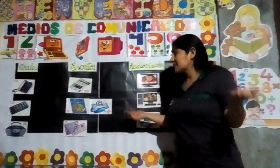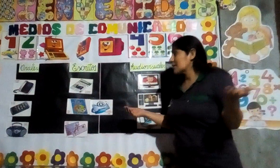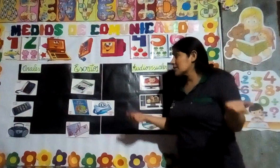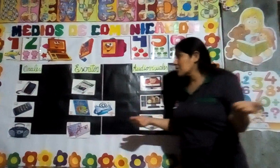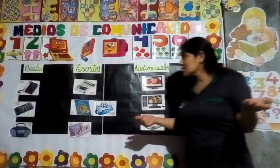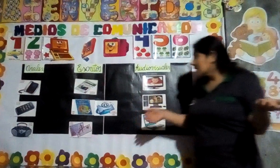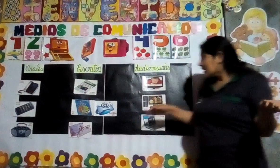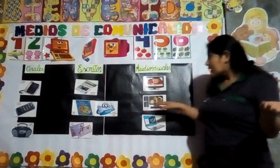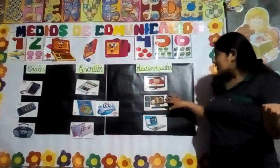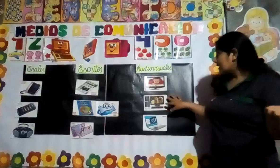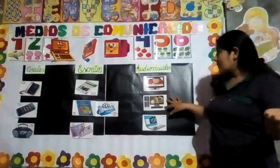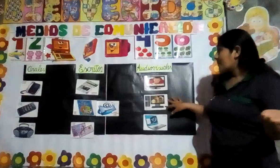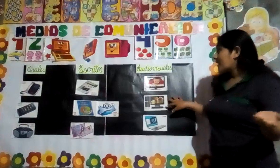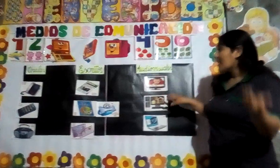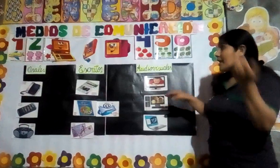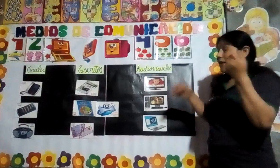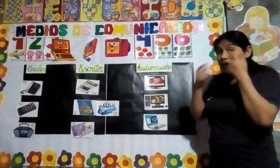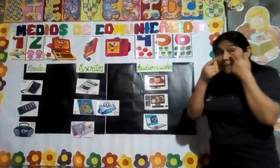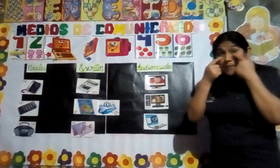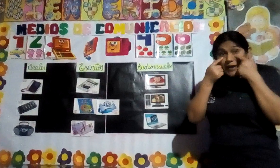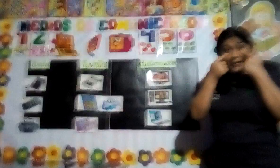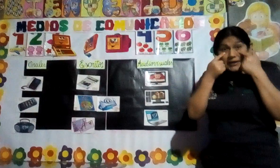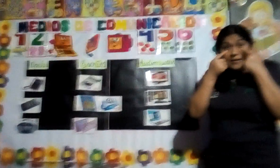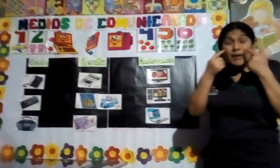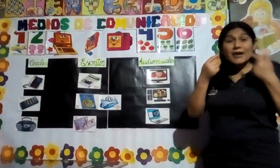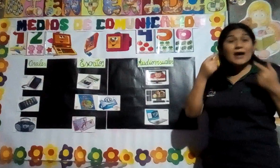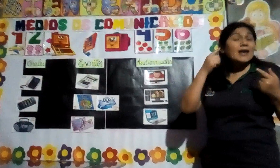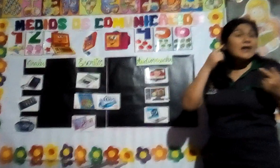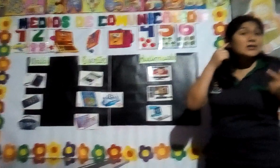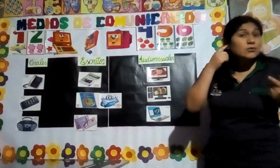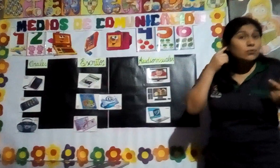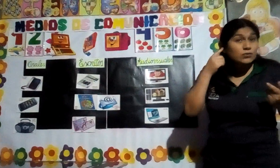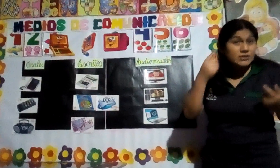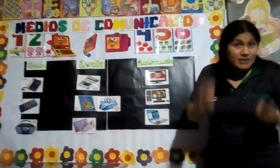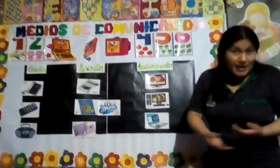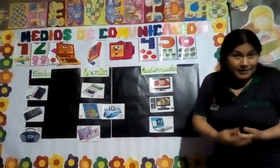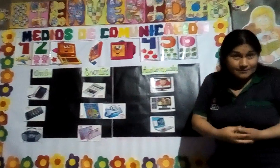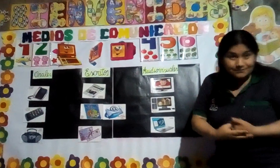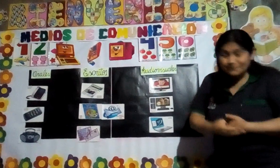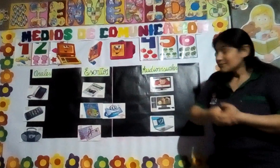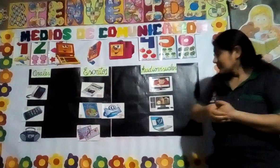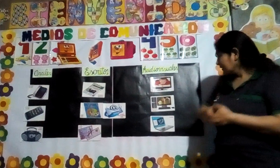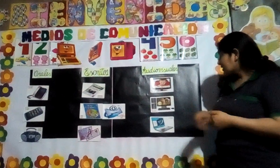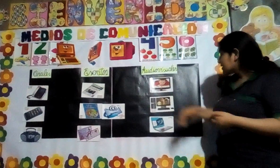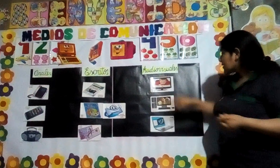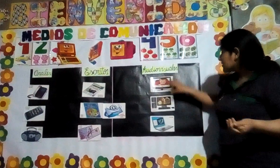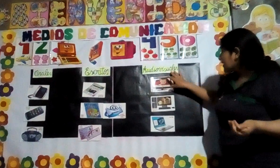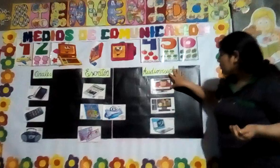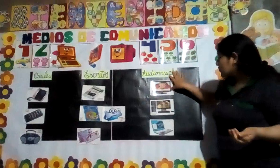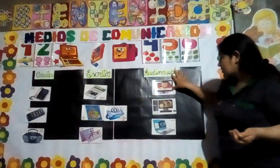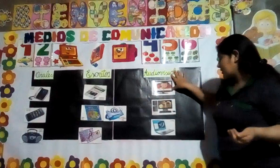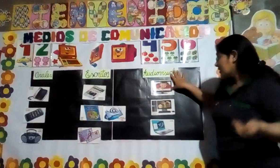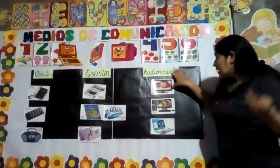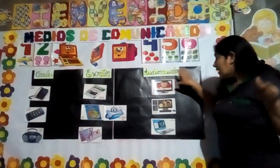¿ya, chicos? Que sirven para ver y para escuchar. ¿Ya, chicos? Entonces,